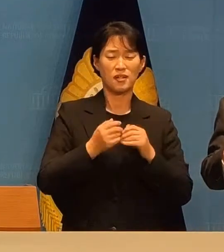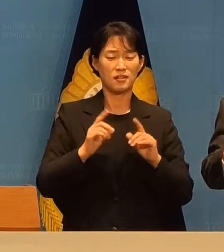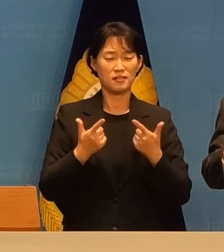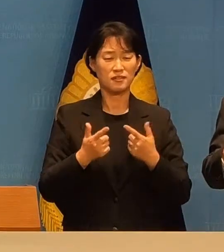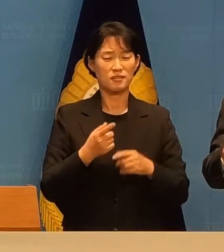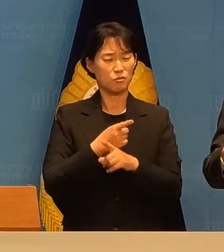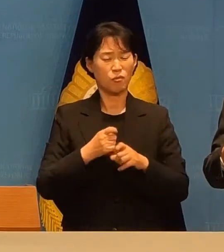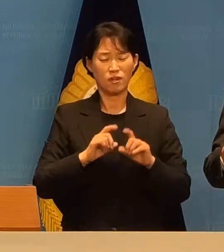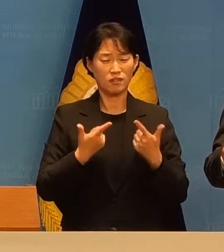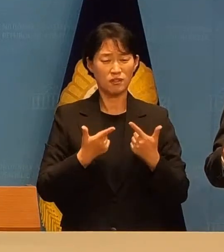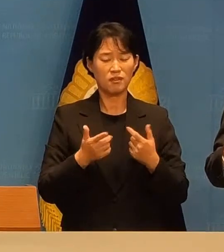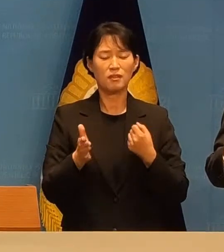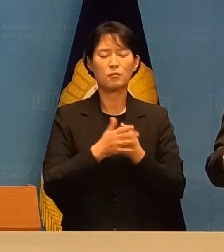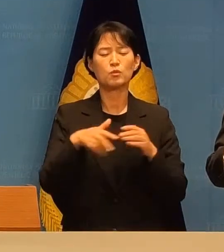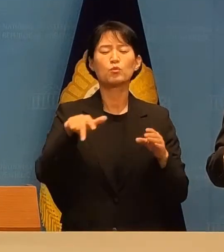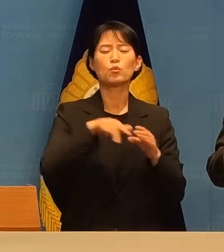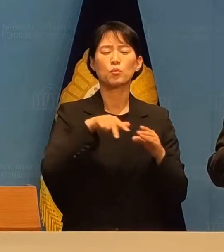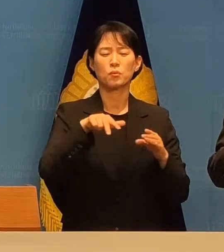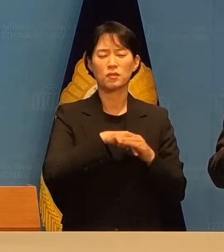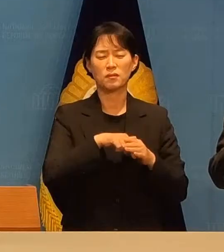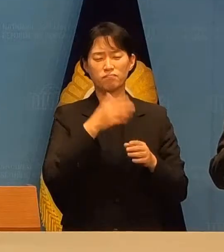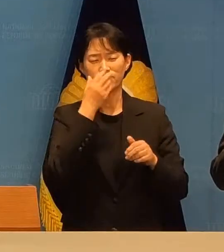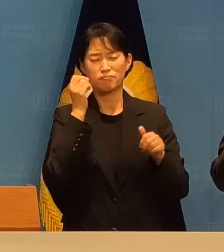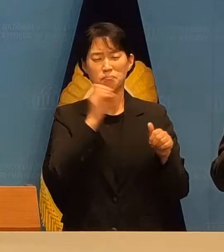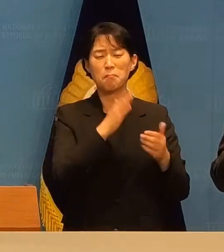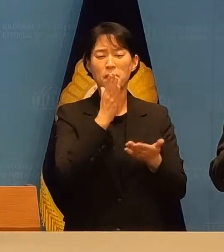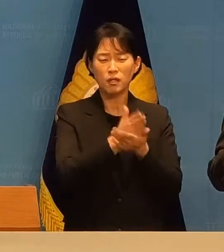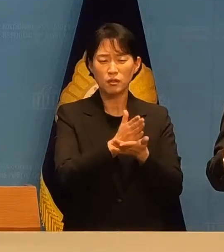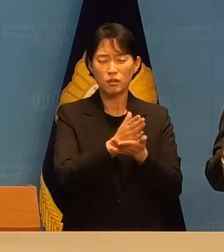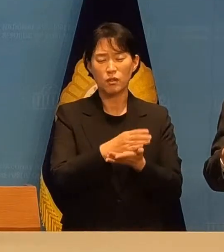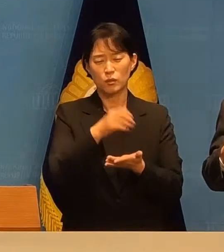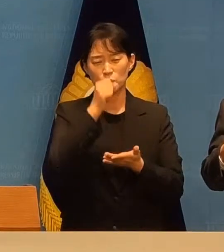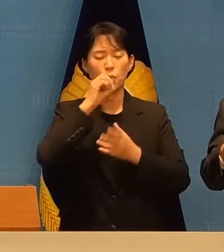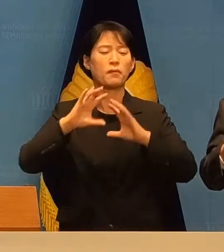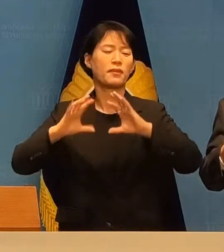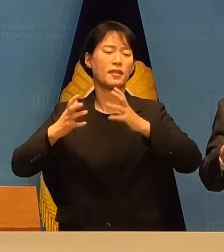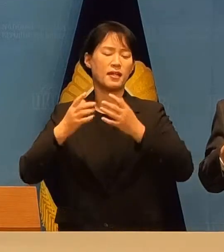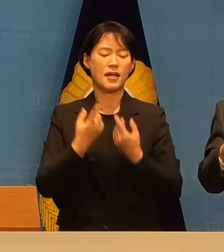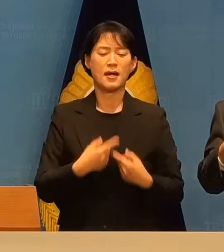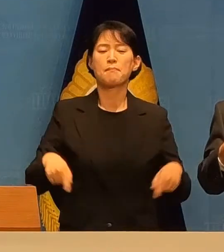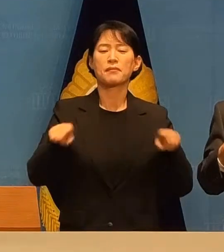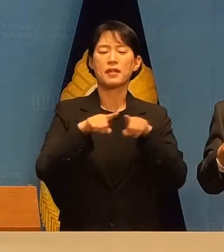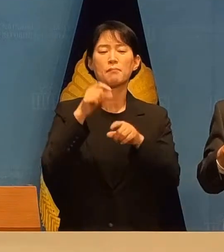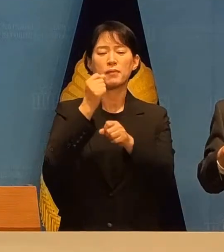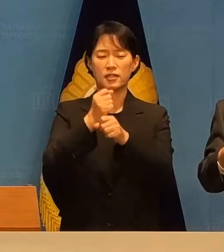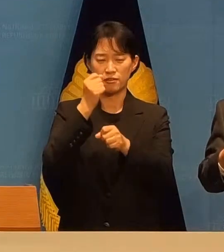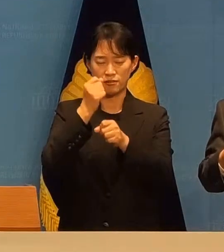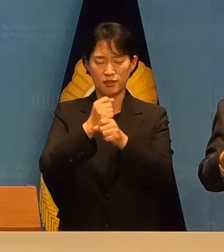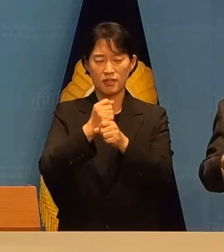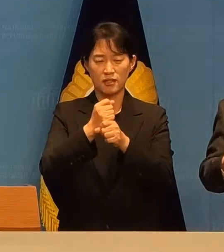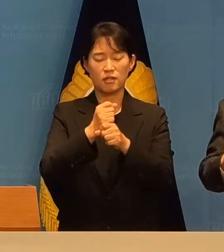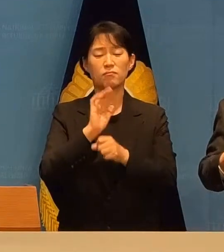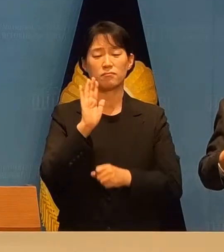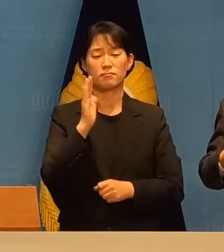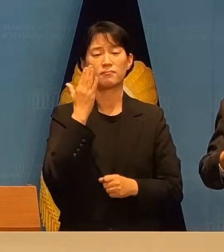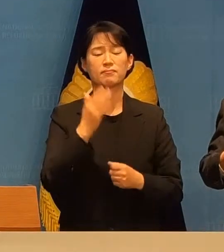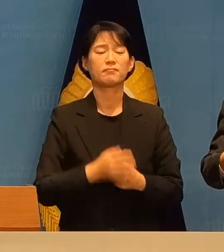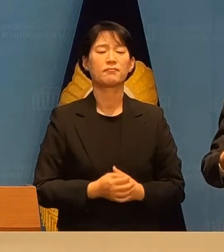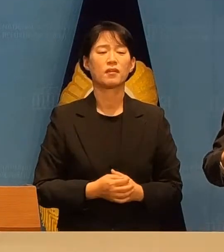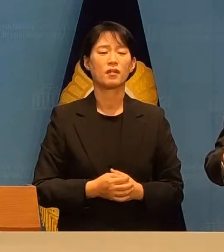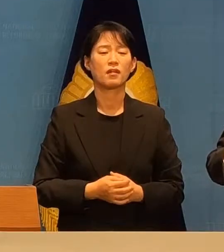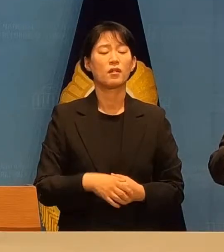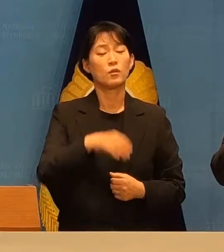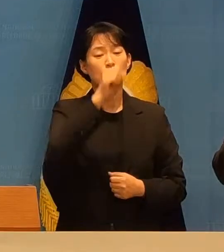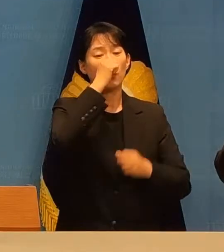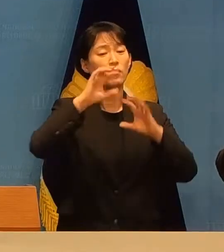그러므로 종교를 적대시하지 마시고 좋은 나라를 함께 만들어 가야 하는 것입니다.